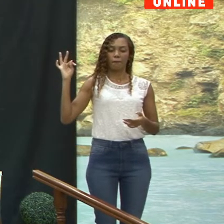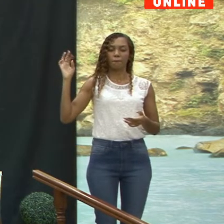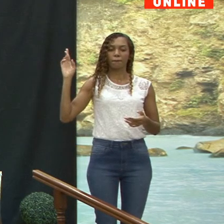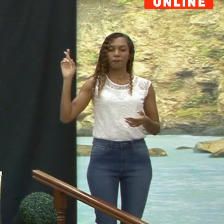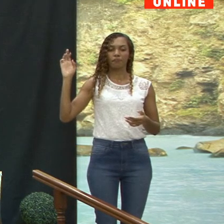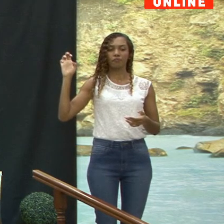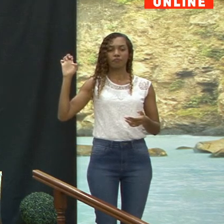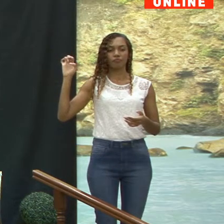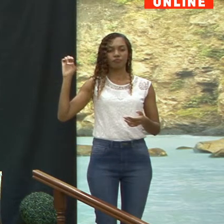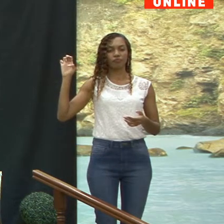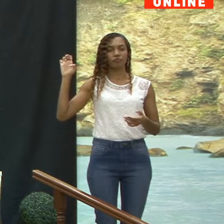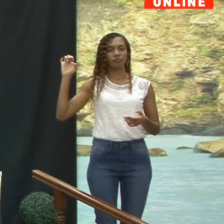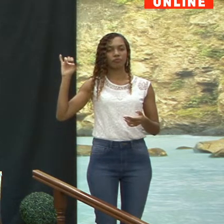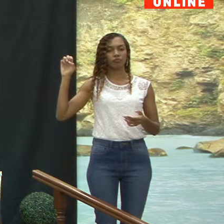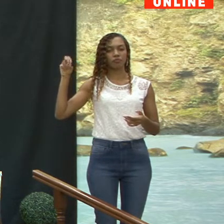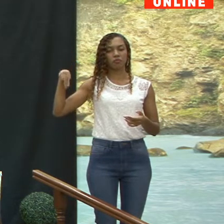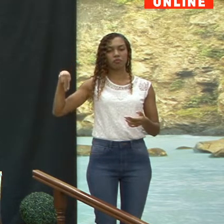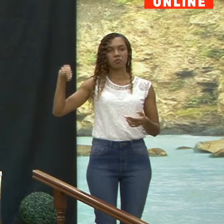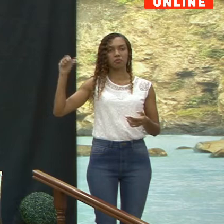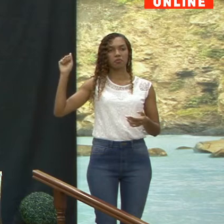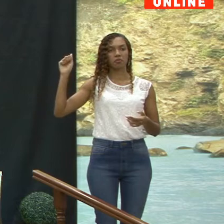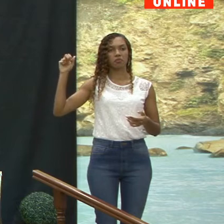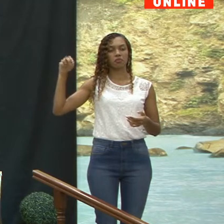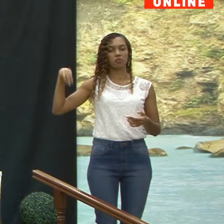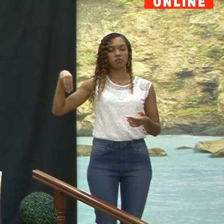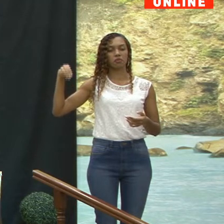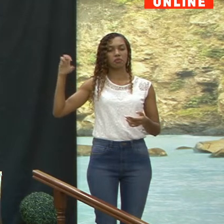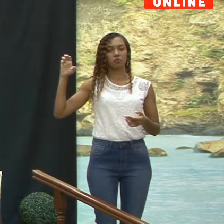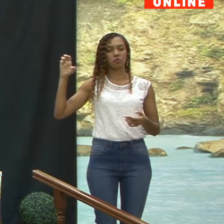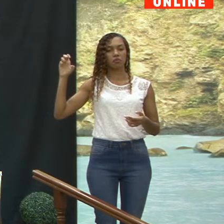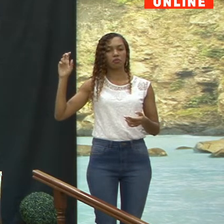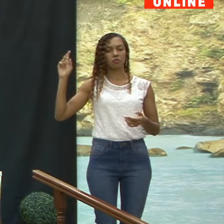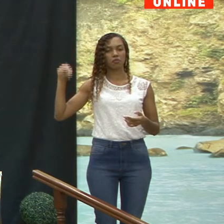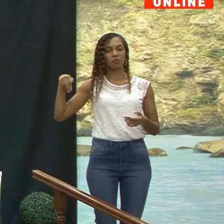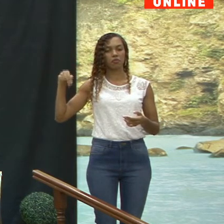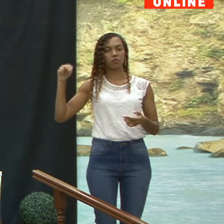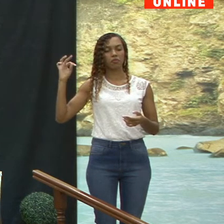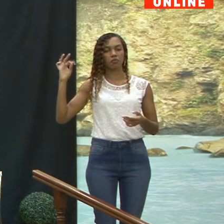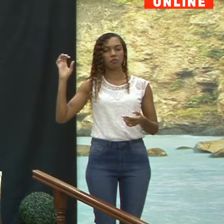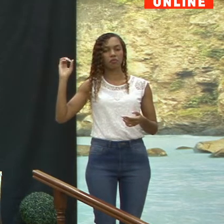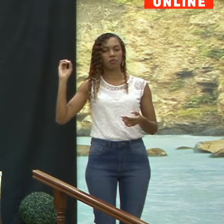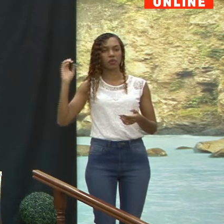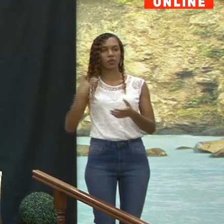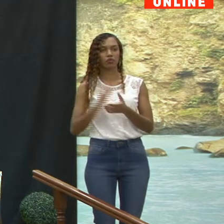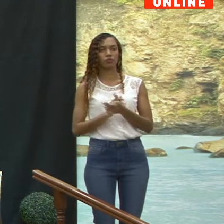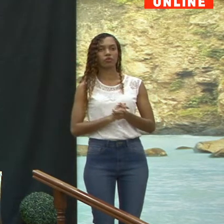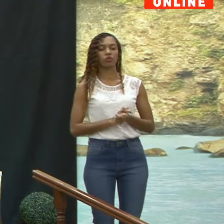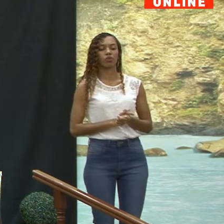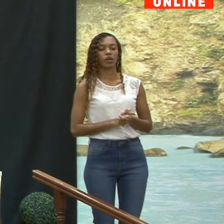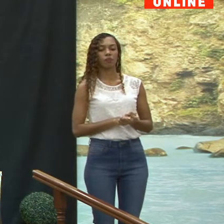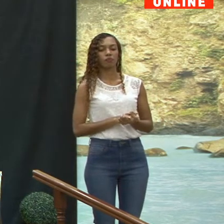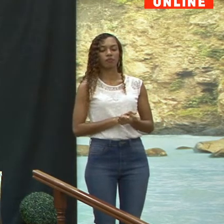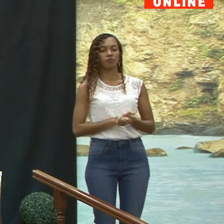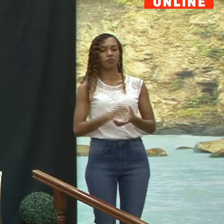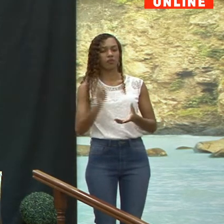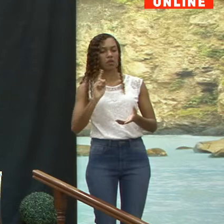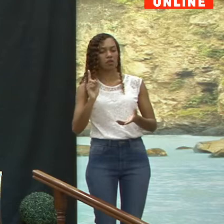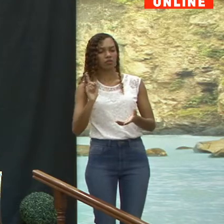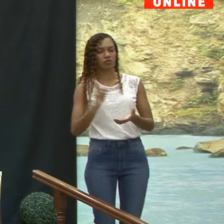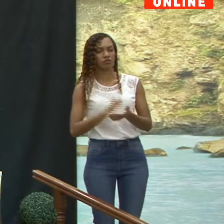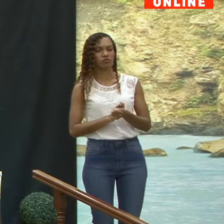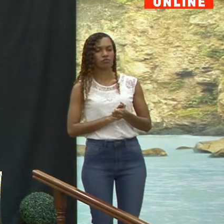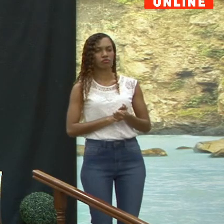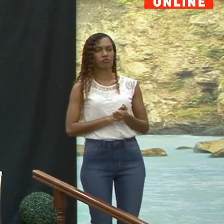agora, nesta quarentena repetida, nesta pandemia, seja, irmãos, algo sem valor